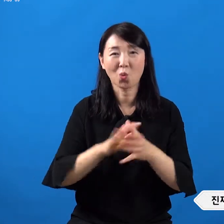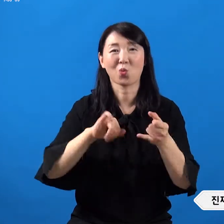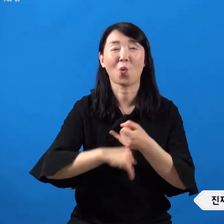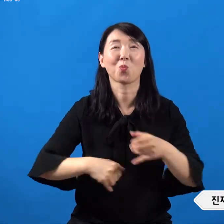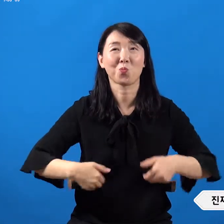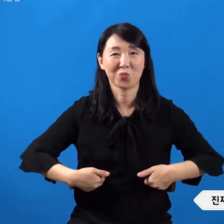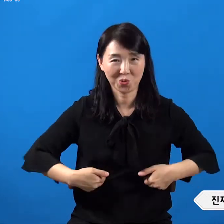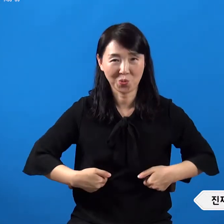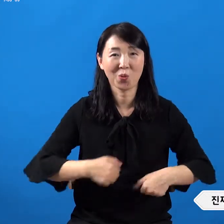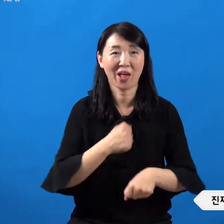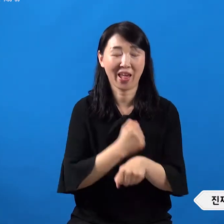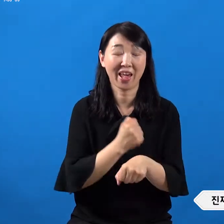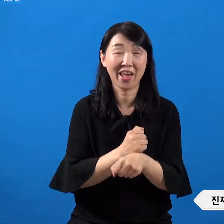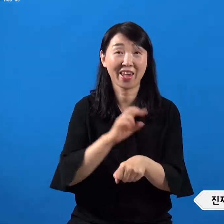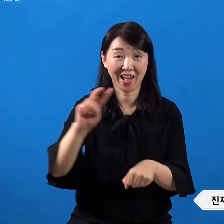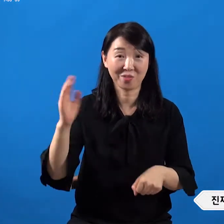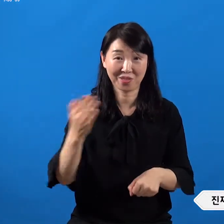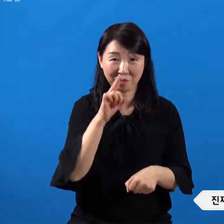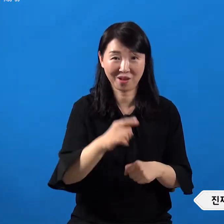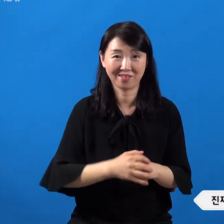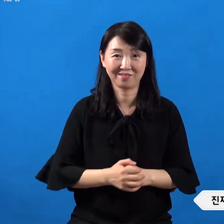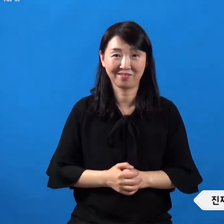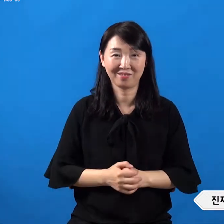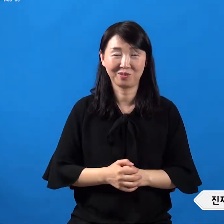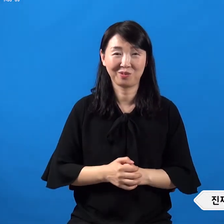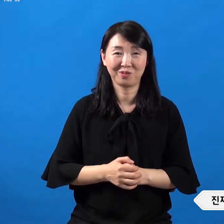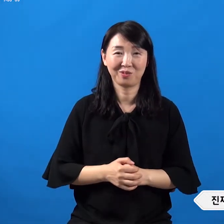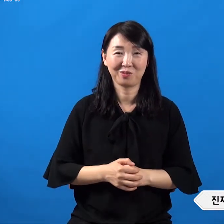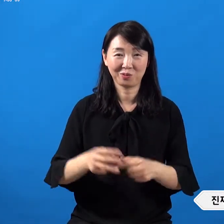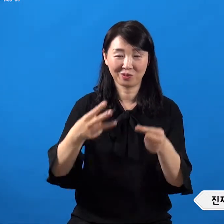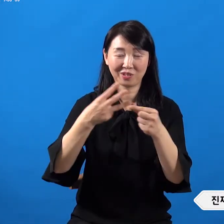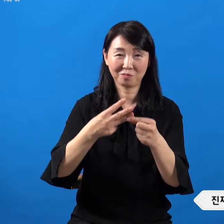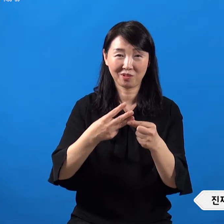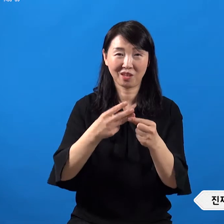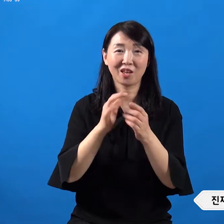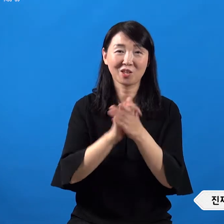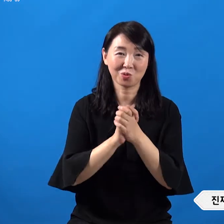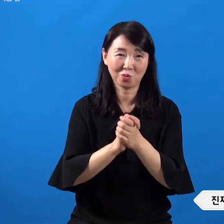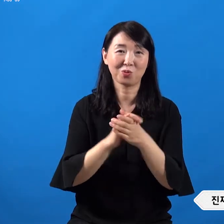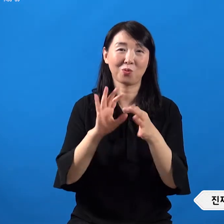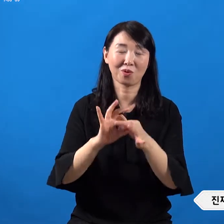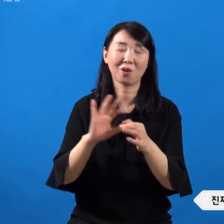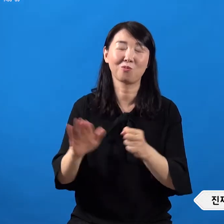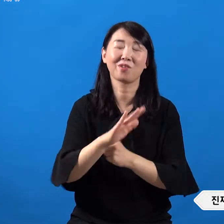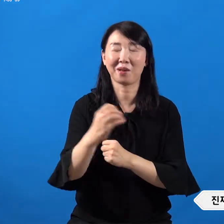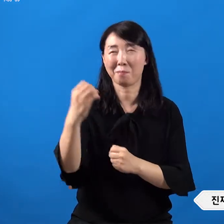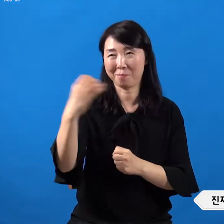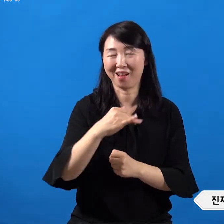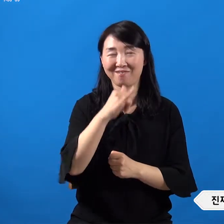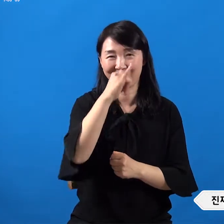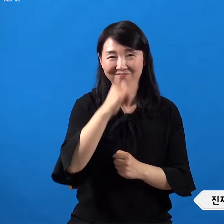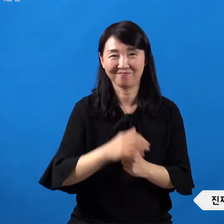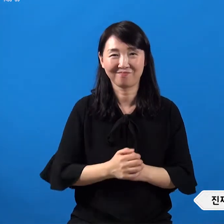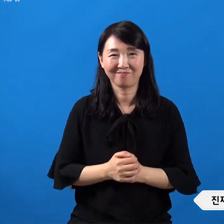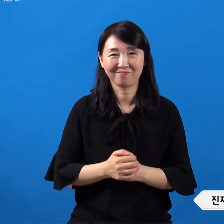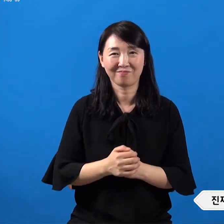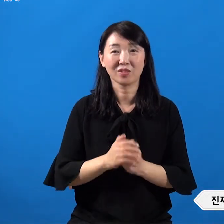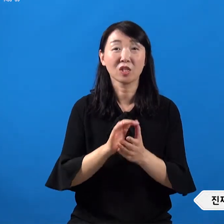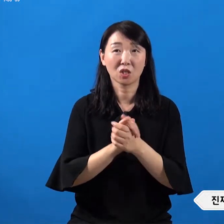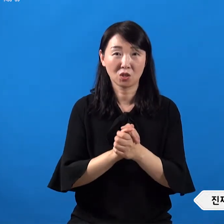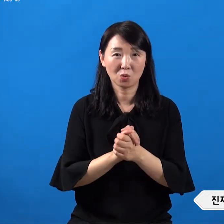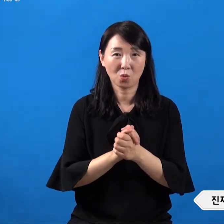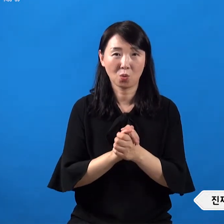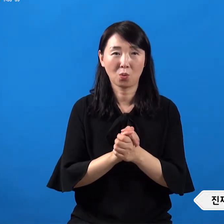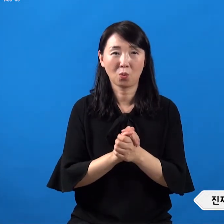기도해야 합니다. 세 번째, 오늘 성경은 주님의 기도를 통해 우리에게 말씀하십니다.